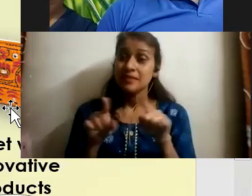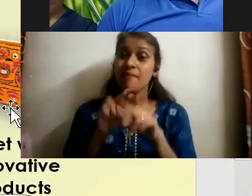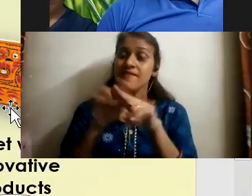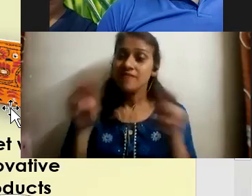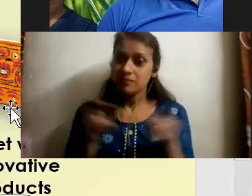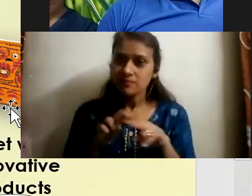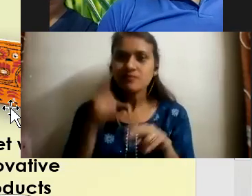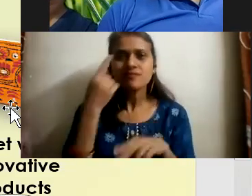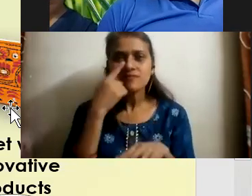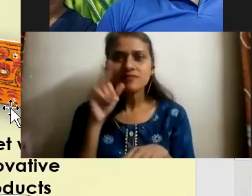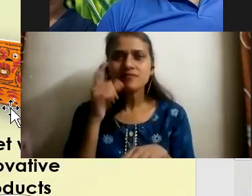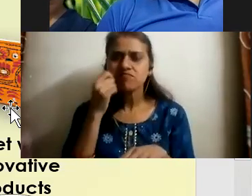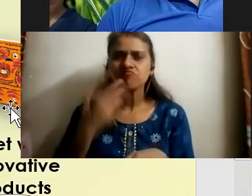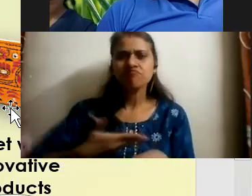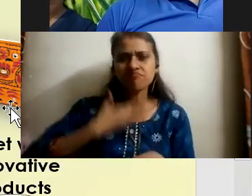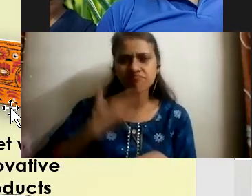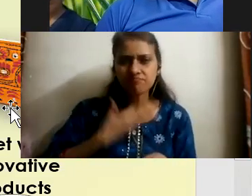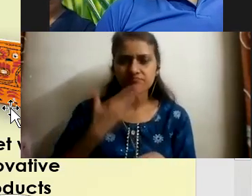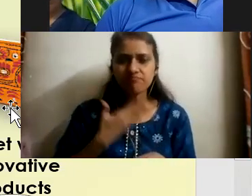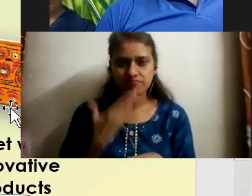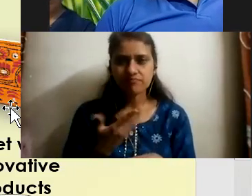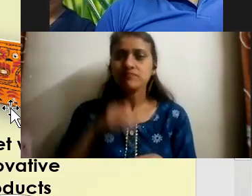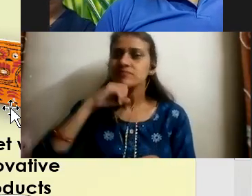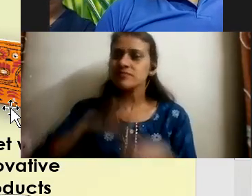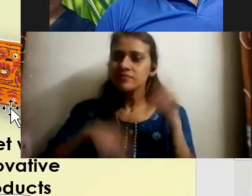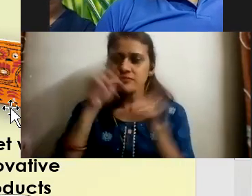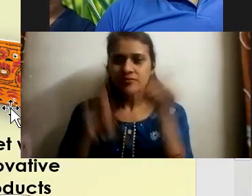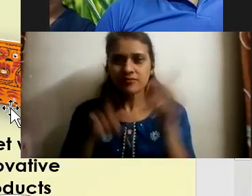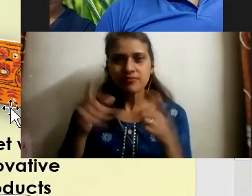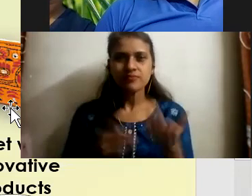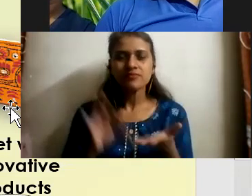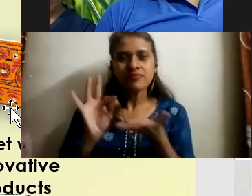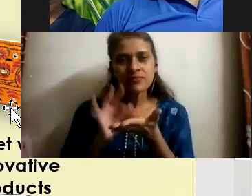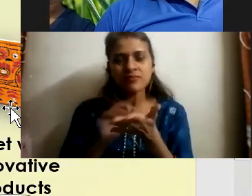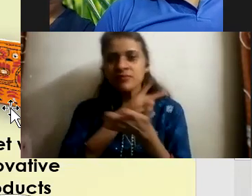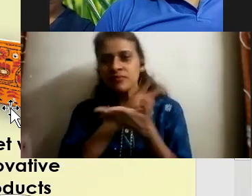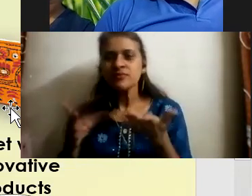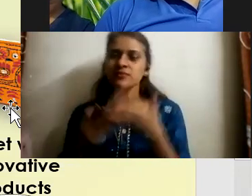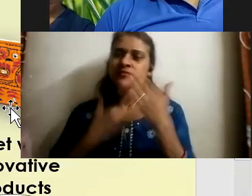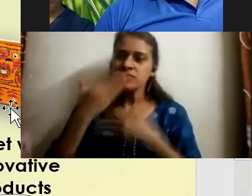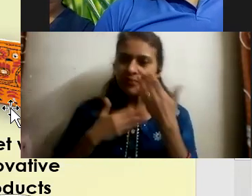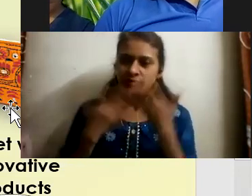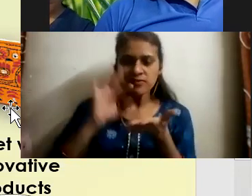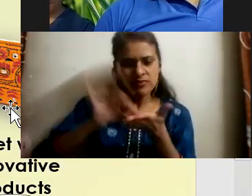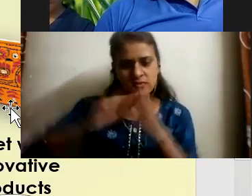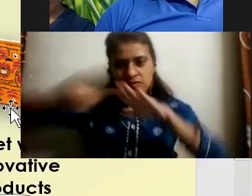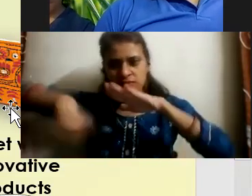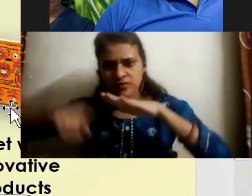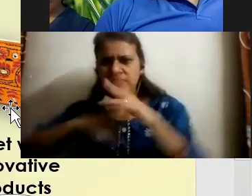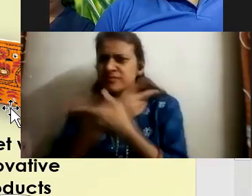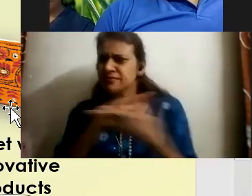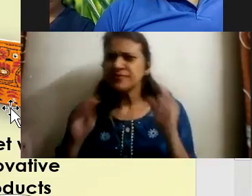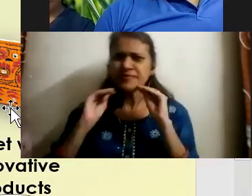हाउ पेरेंट्स हु हैव टॉट their young adults the skill of some embroidery some stitching and